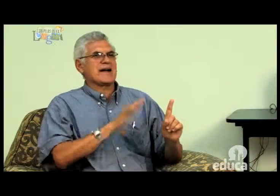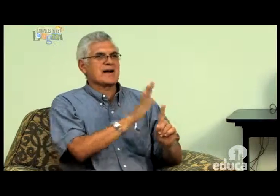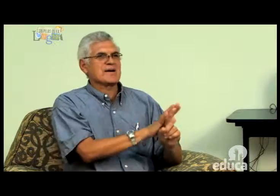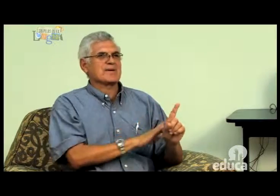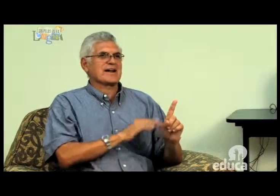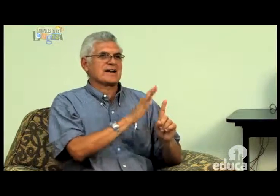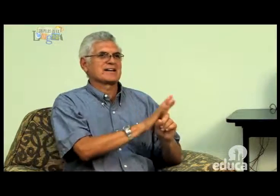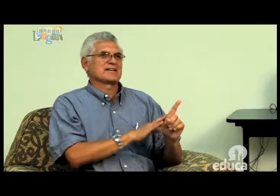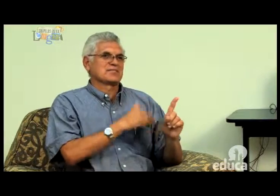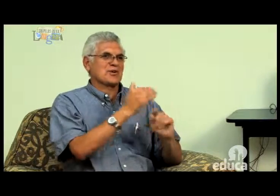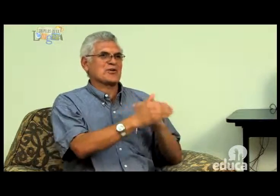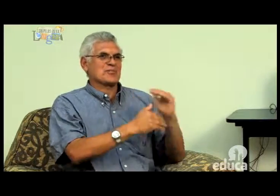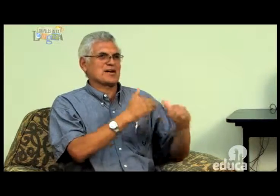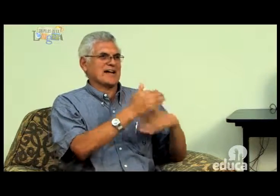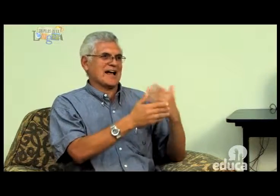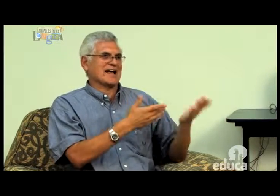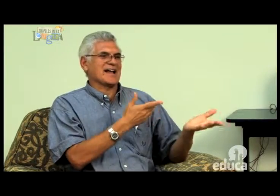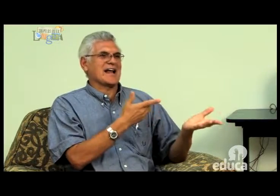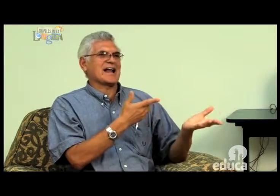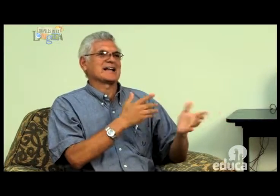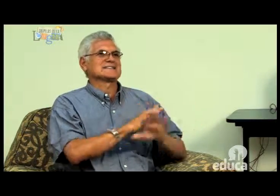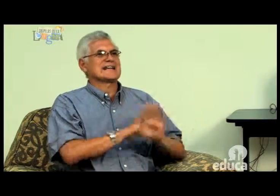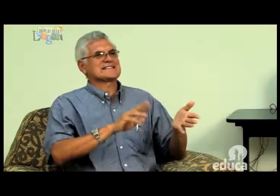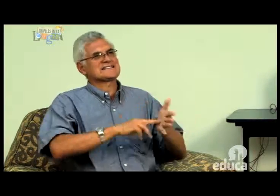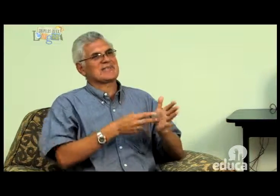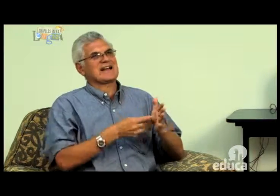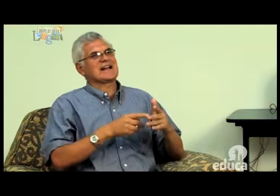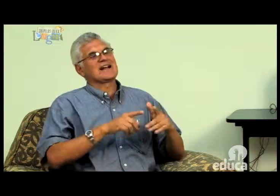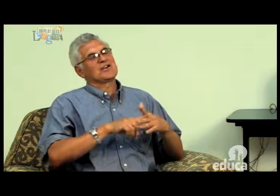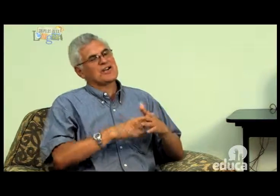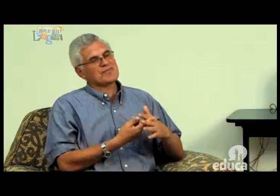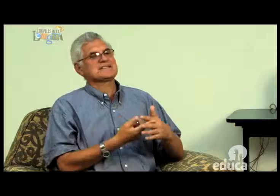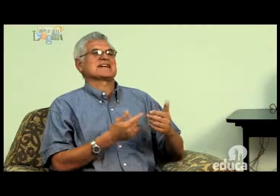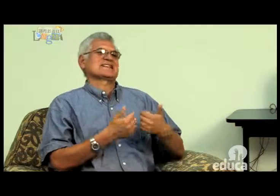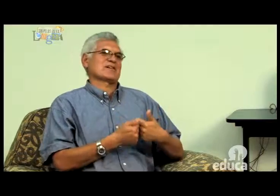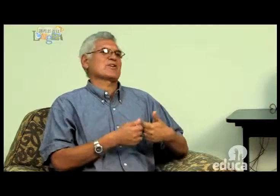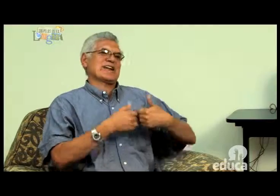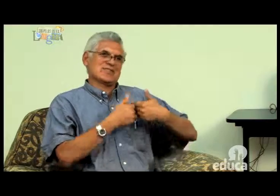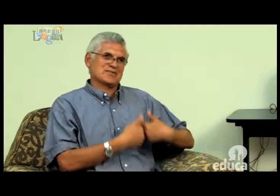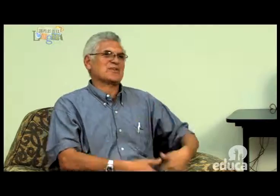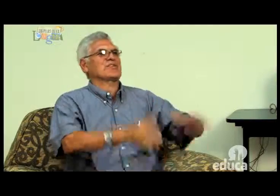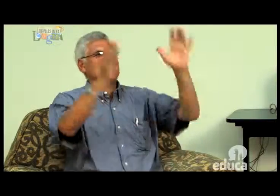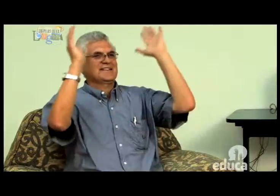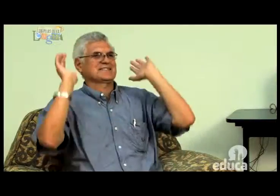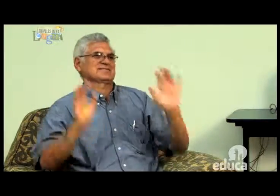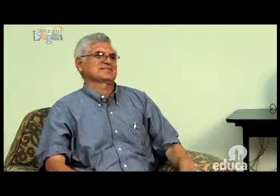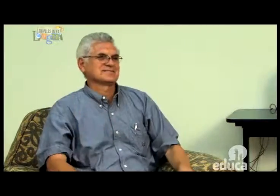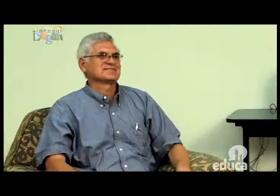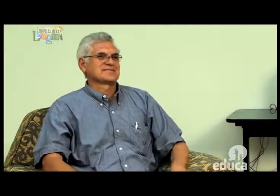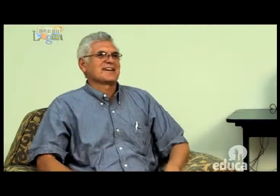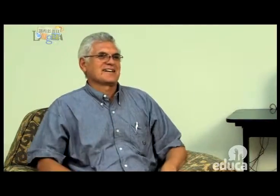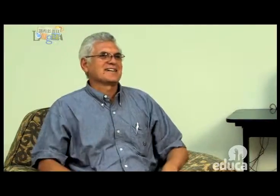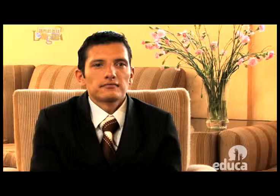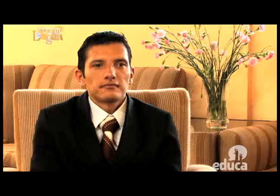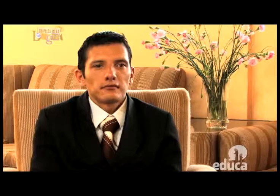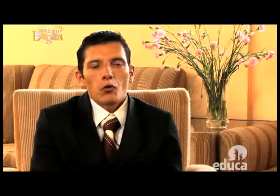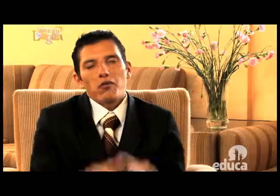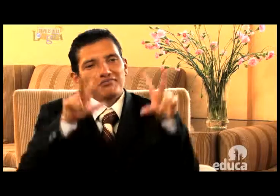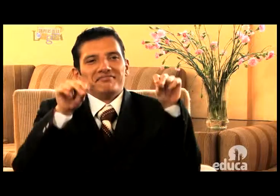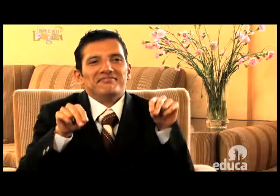amable con ella. Es decir, poco a poco le fui conquistando y después fuimos enamorados.